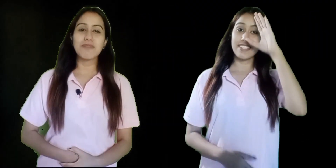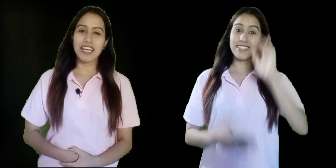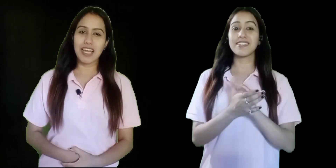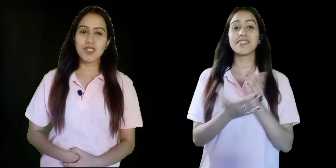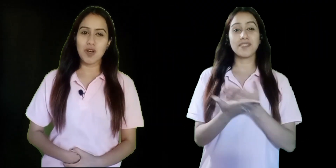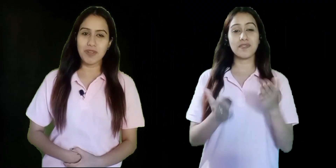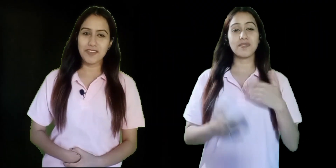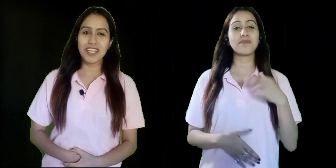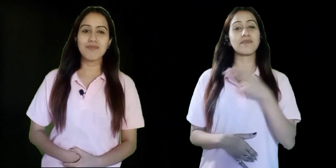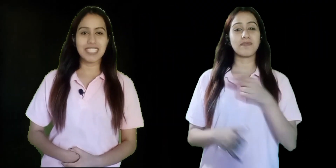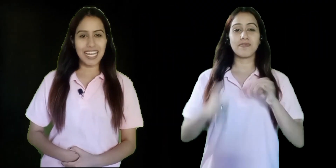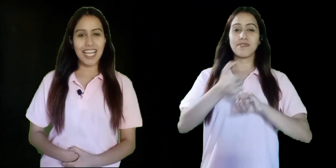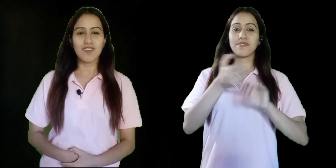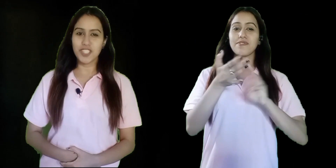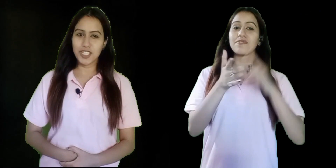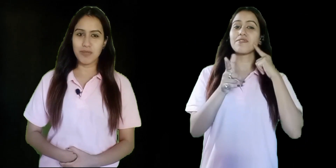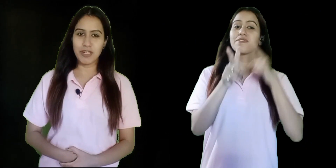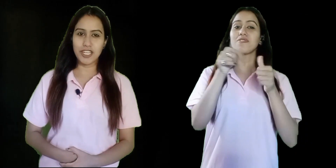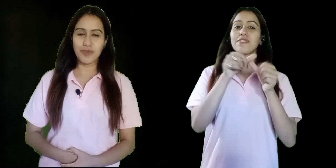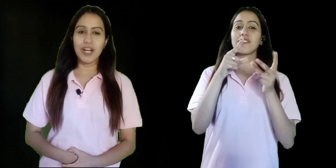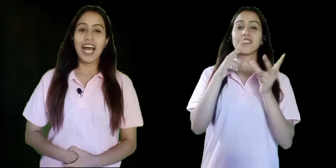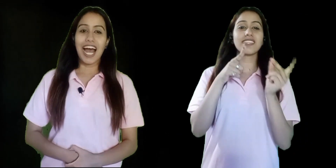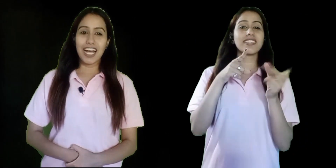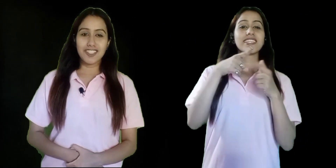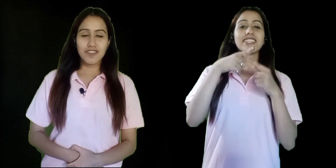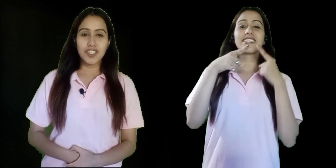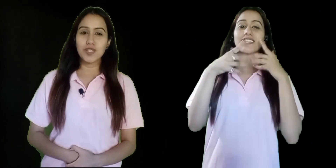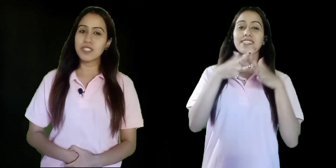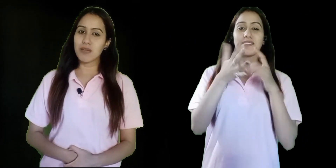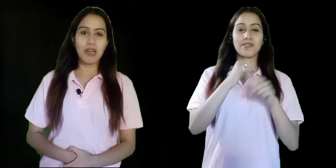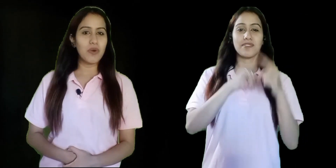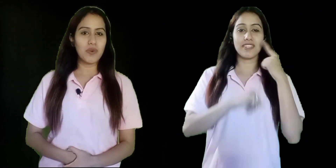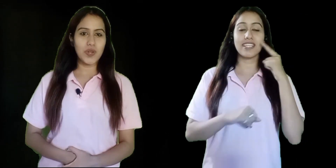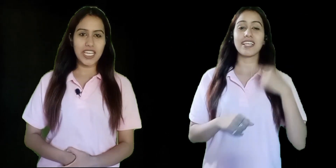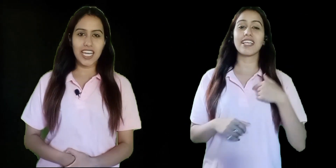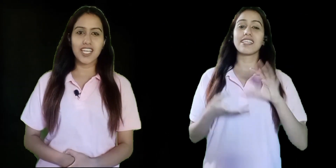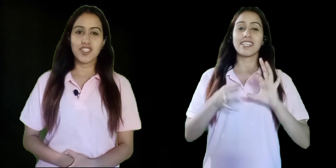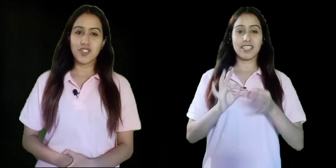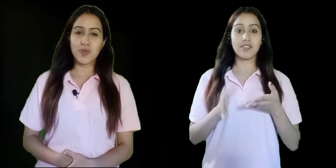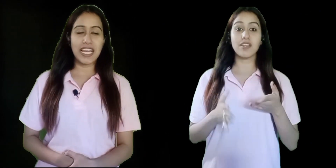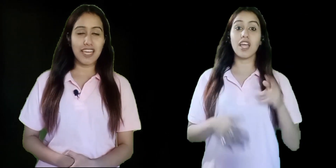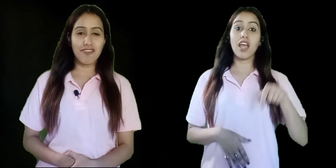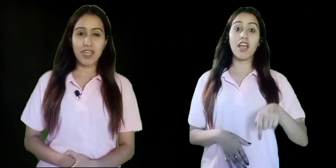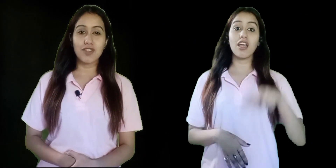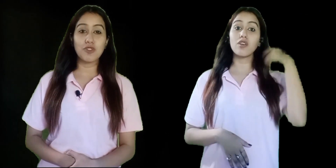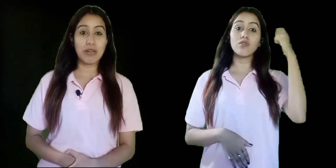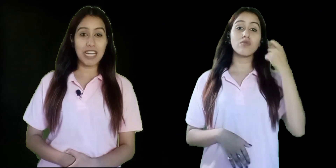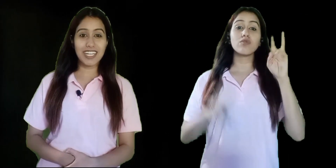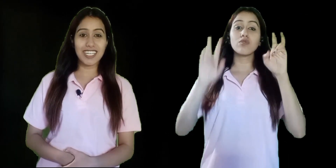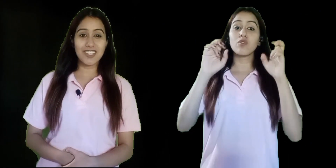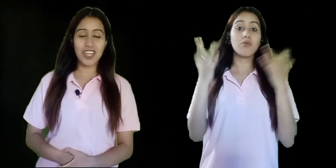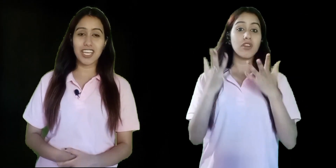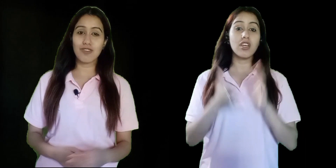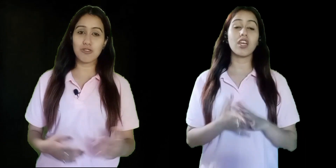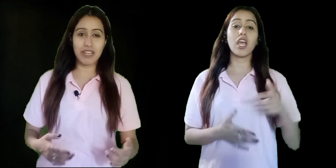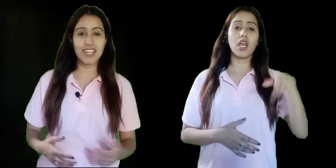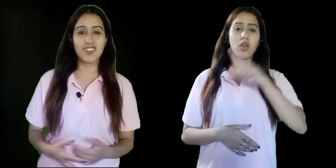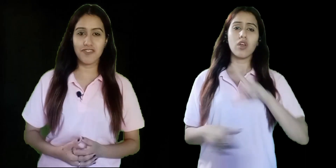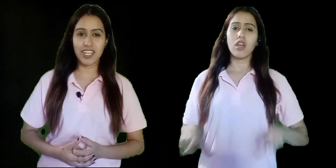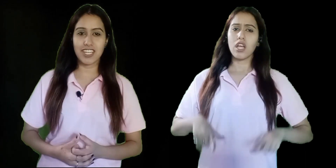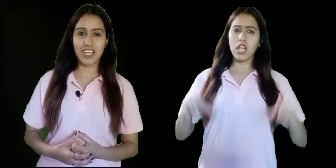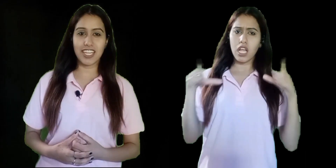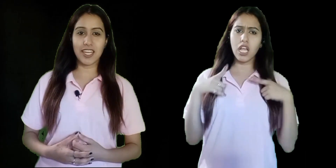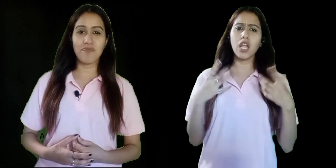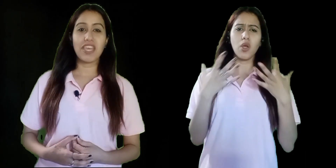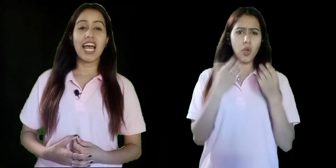हेलो फ्रेंड्स, मेरा नाम है सौम्या तिवारी। मैं साइन लैंग्वेज इंटरप्रेटर हूँ। आज की वीडियो उन सभी लोगों के लिए है जो कि लाइफ में कुछ बड़ा करना चाहते हैं, कुछ बड़ा